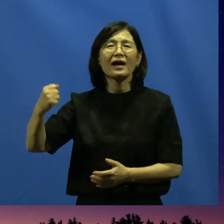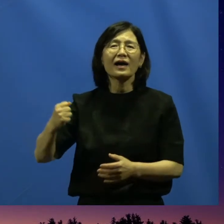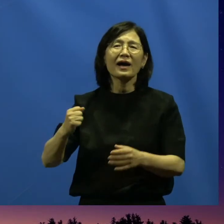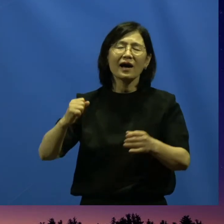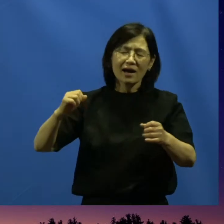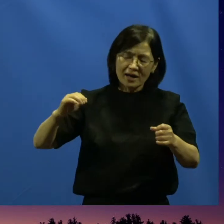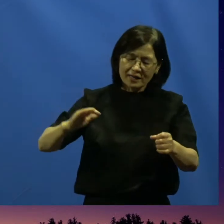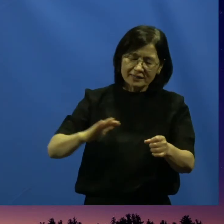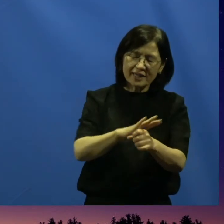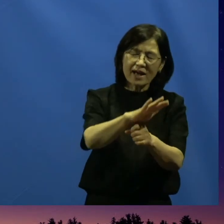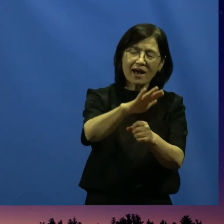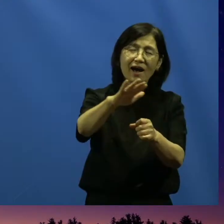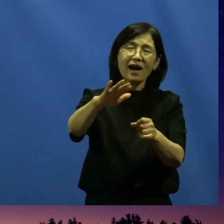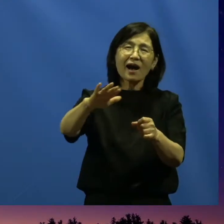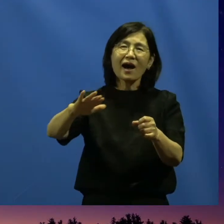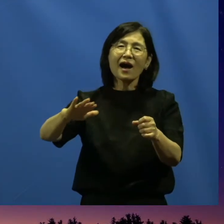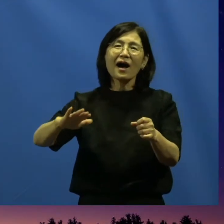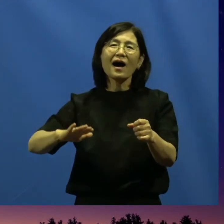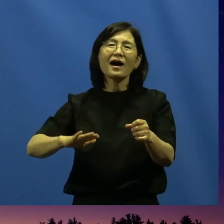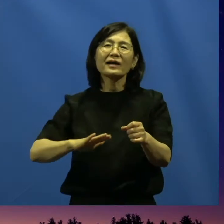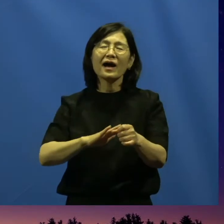사랑합니다 내 아버지.